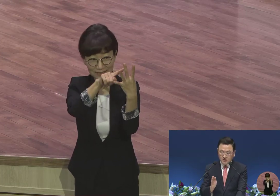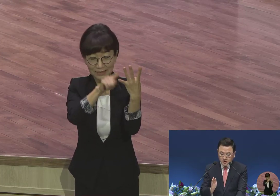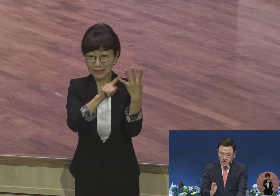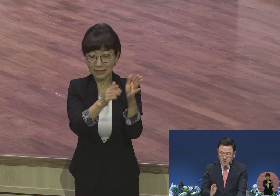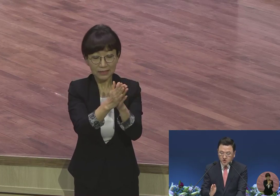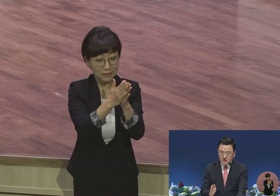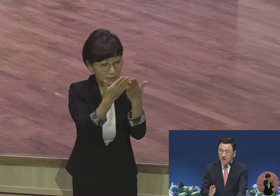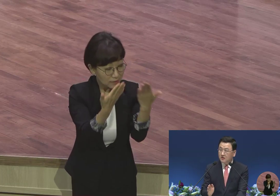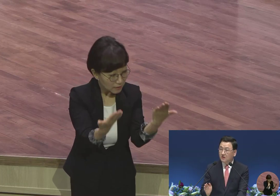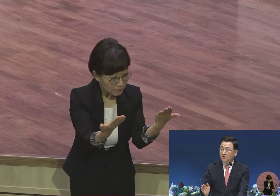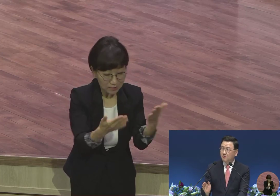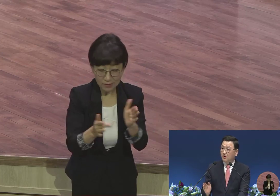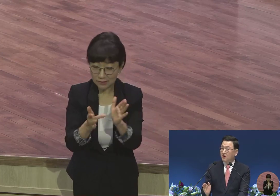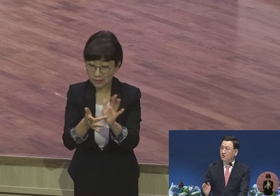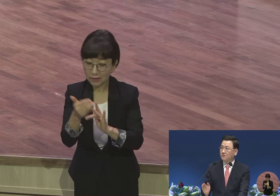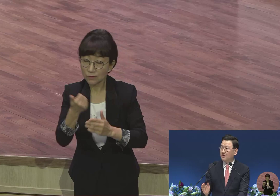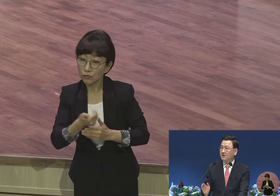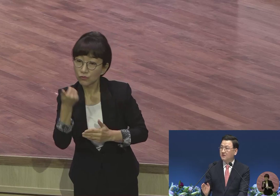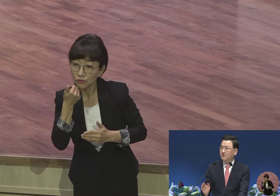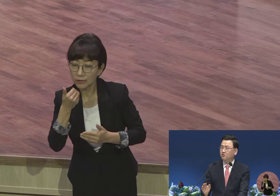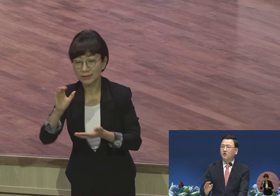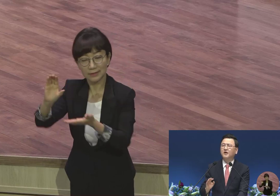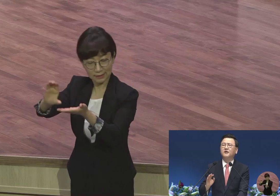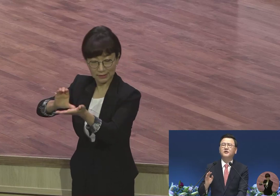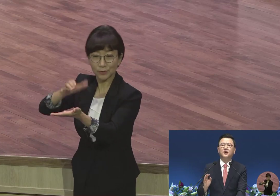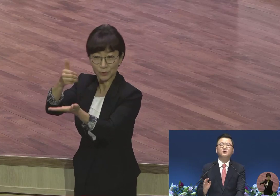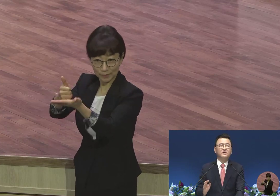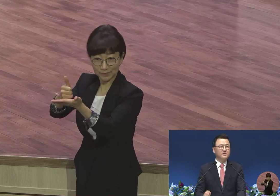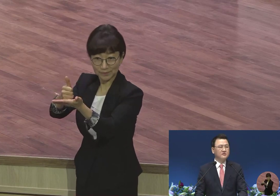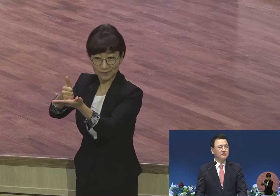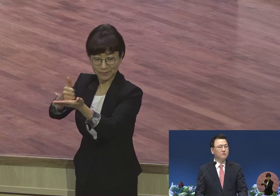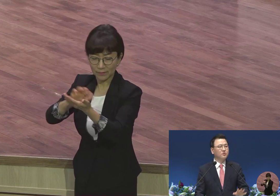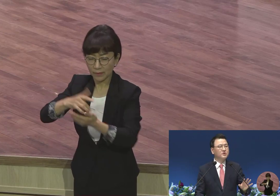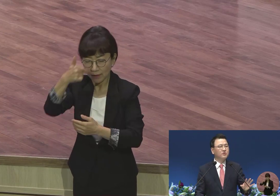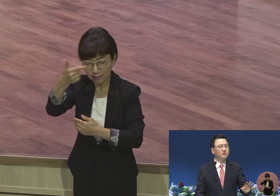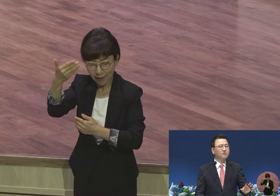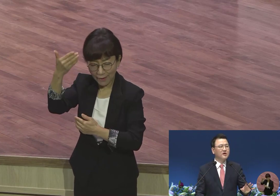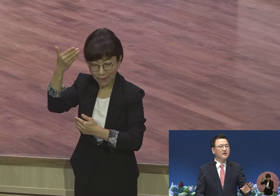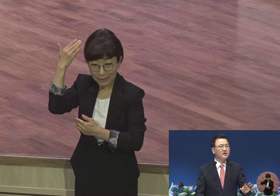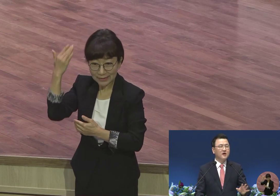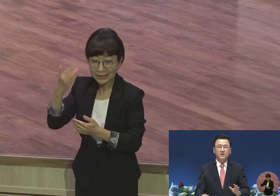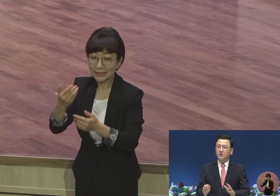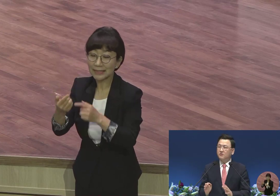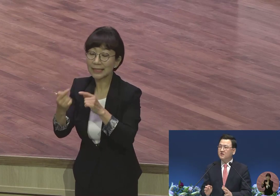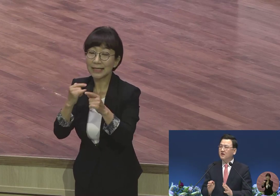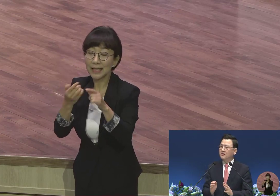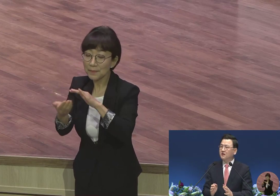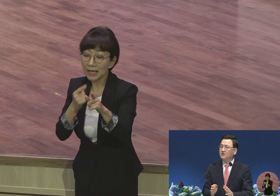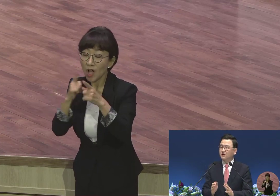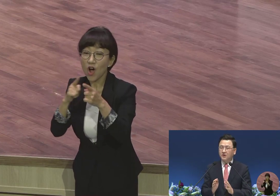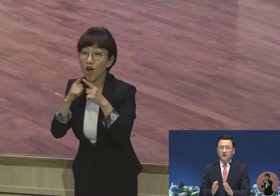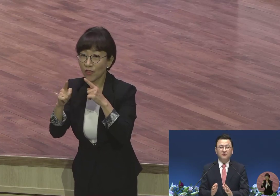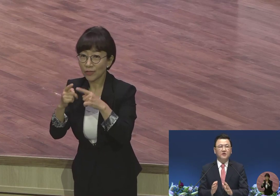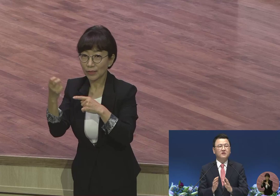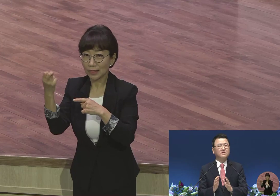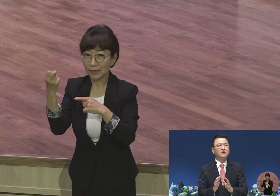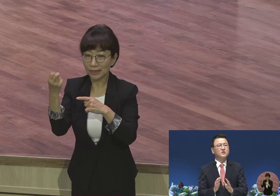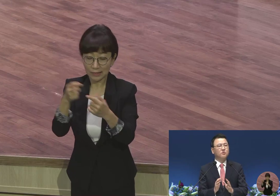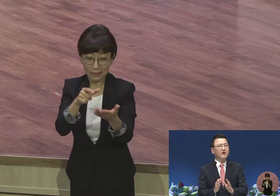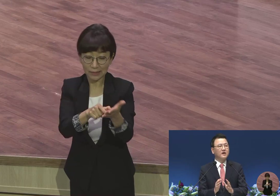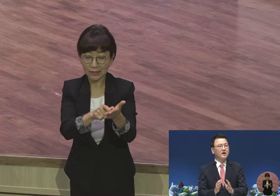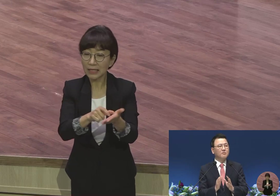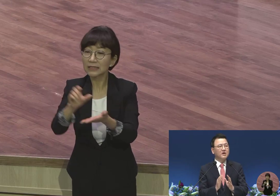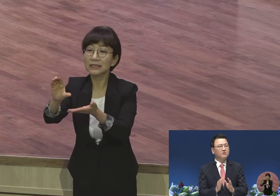예수가 그리스도란 사실을 증명하고 있습니다. 구약에 예언된 모세오경과 선지자의 글에서 예언된